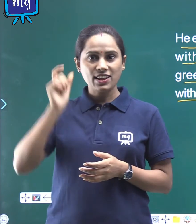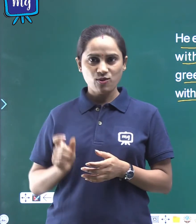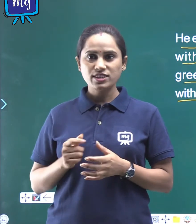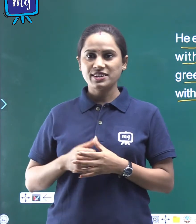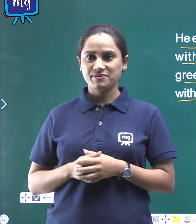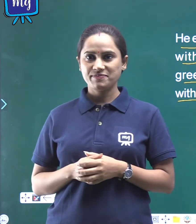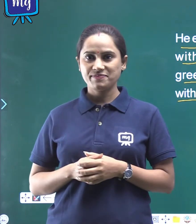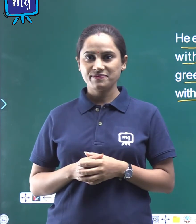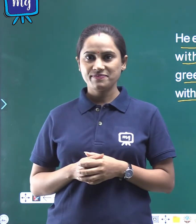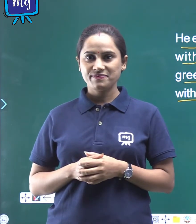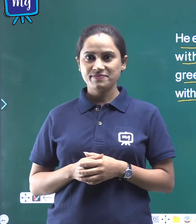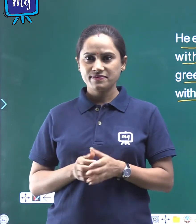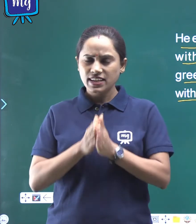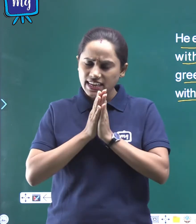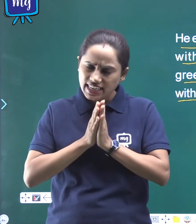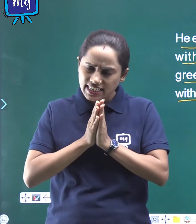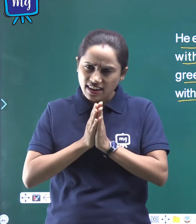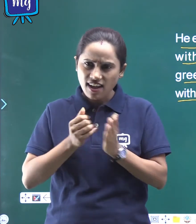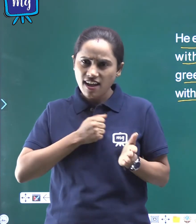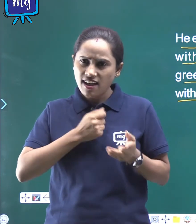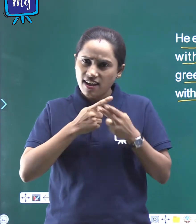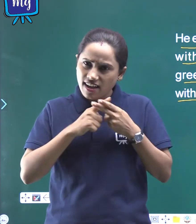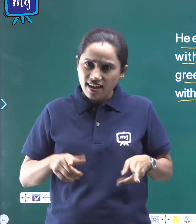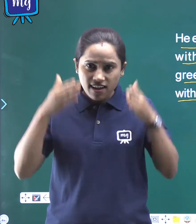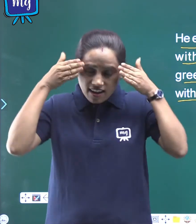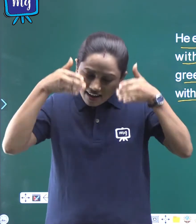devotion निष्ठा.